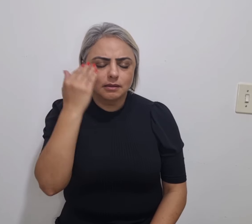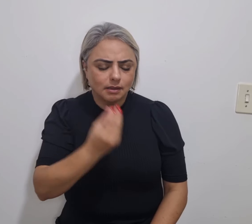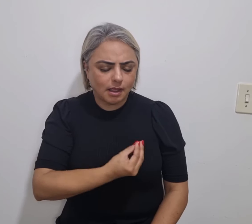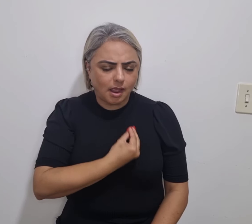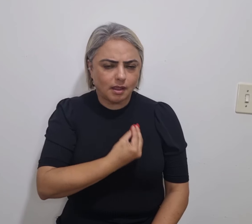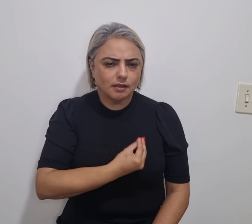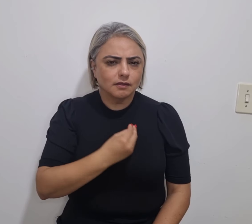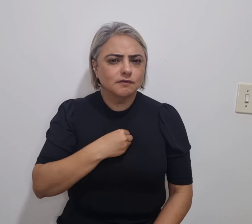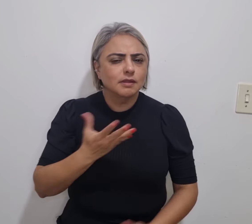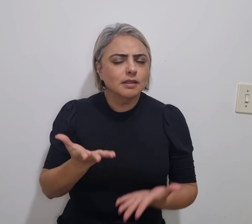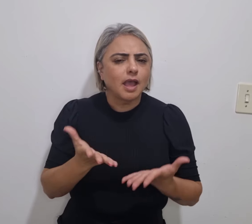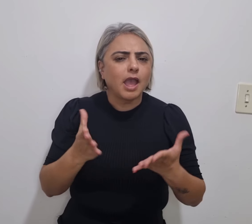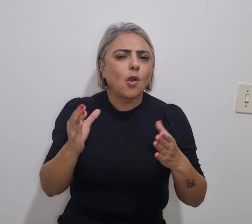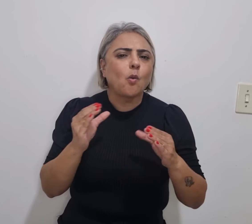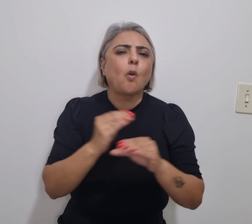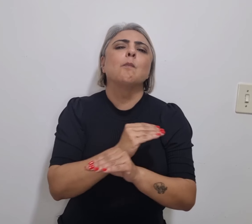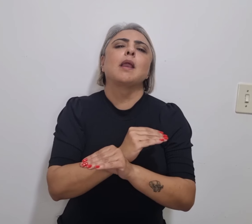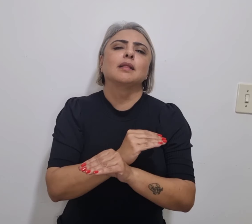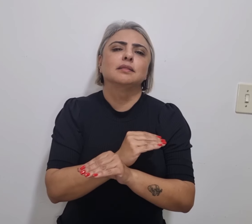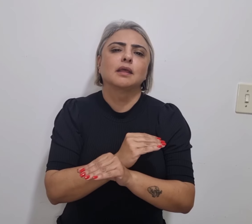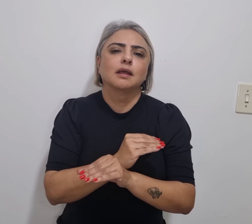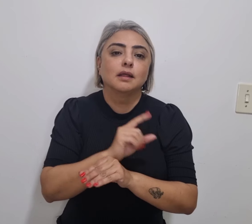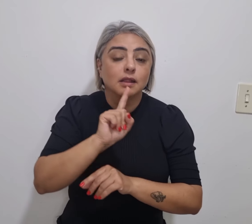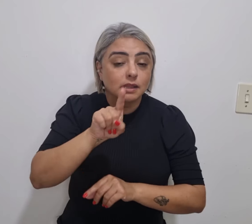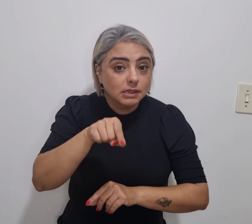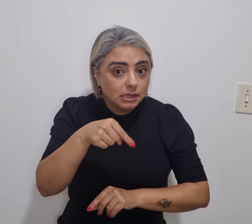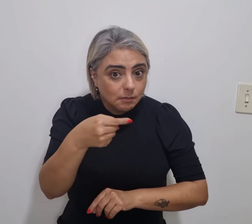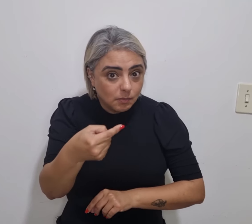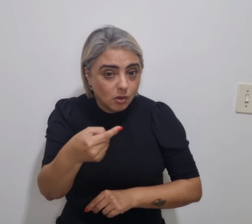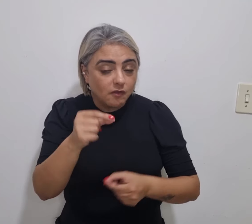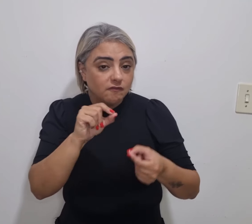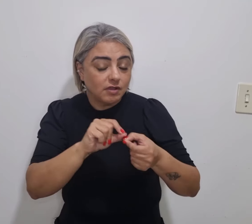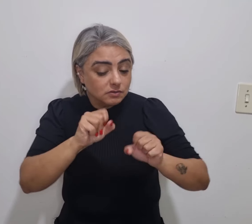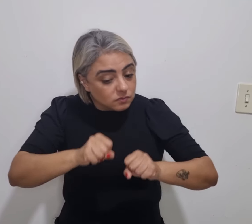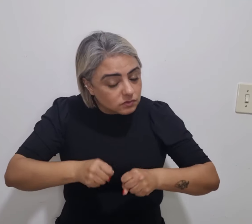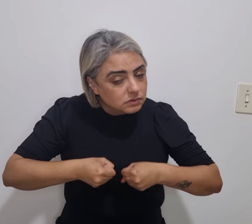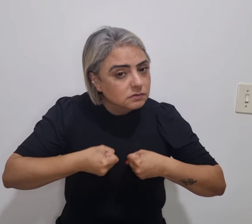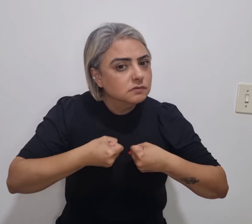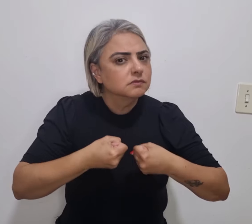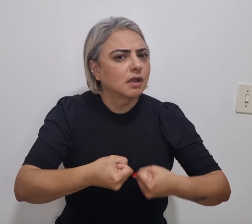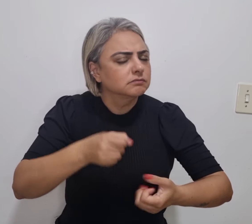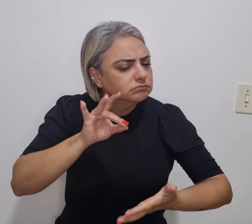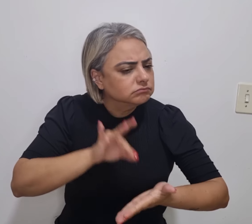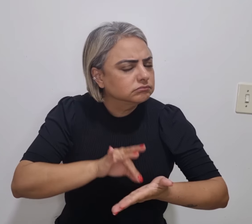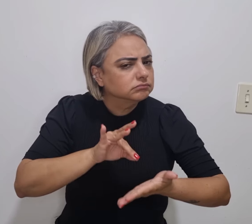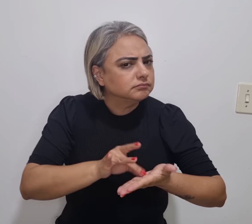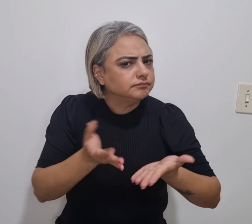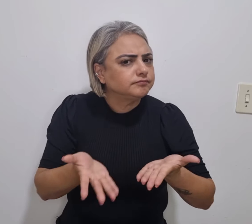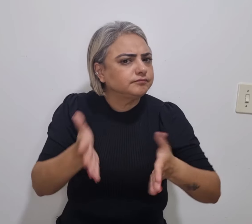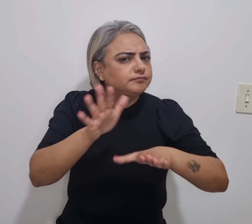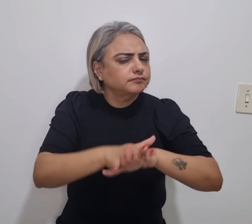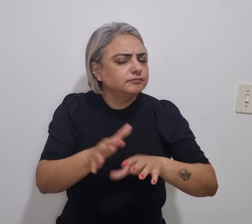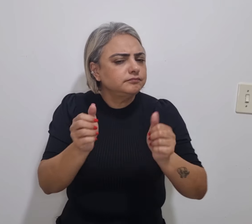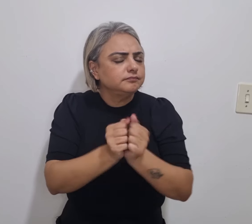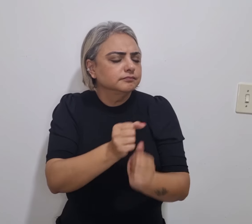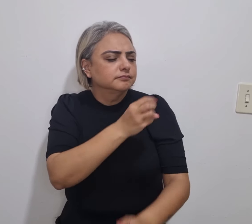é integrada. O passo seguinte é o esforço de uma efetiva integração no ensino médio